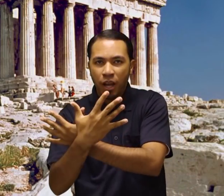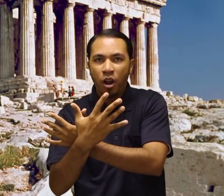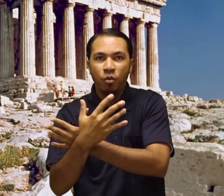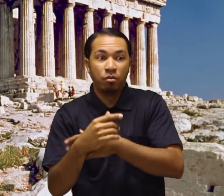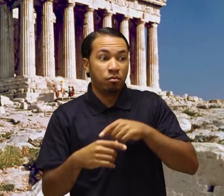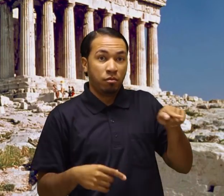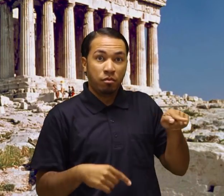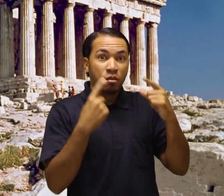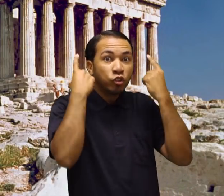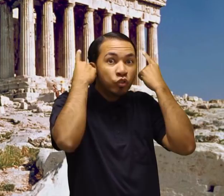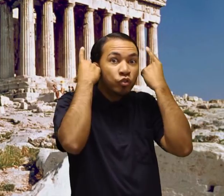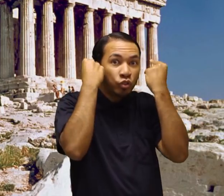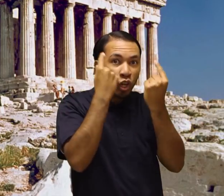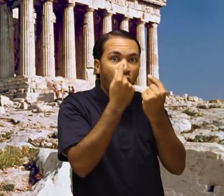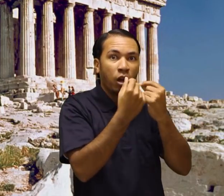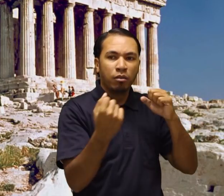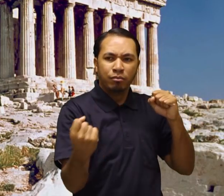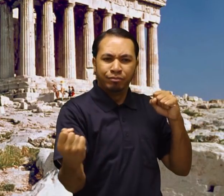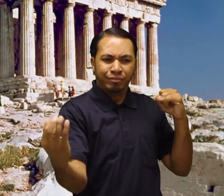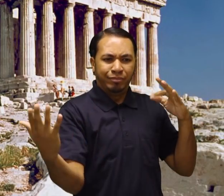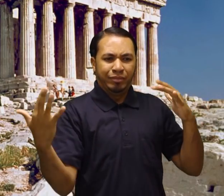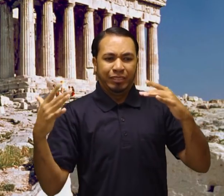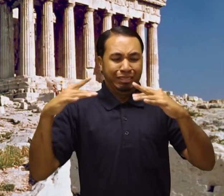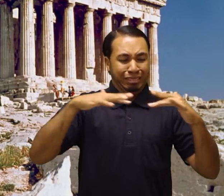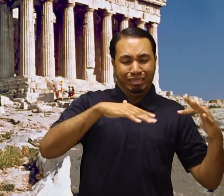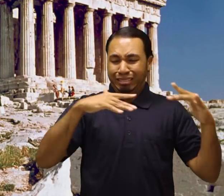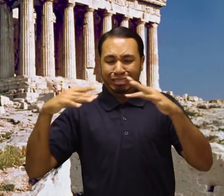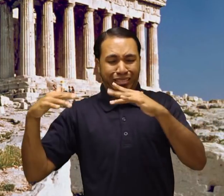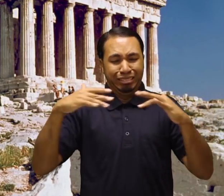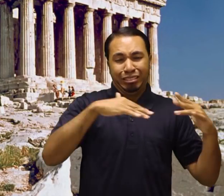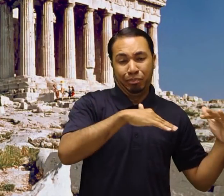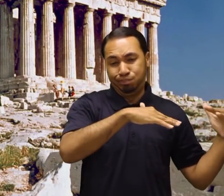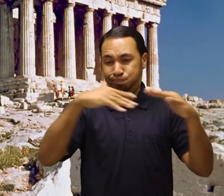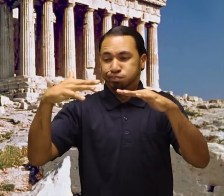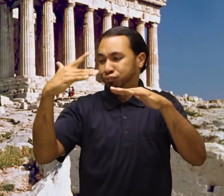A Pérsia e a Grécia entraram em guerra,